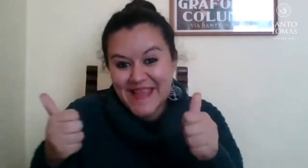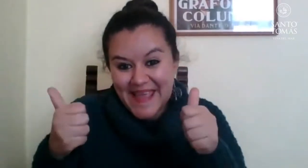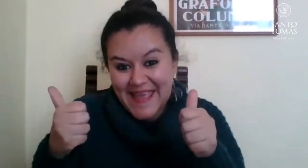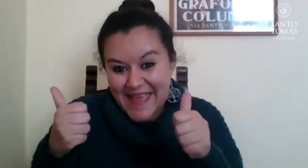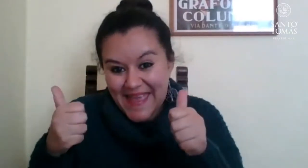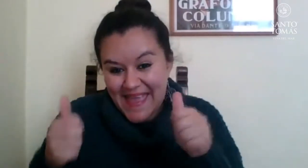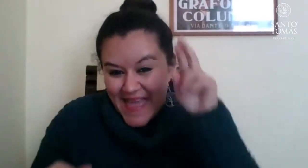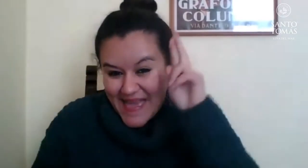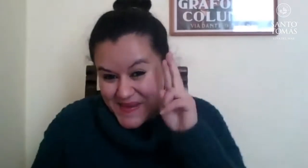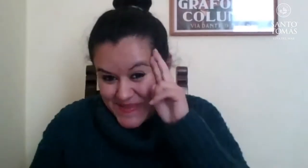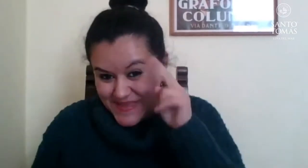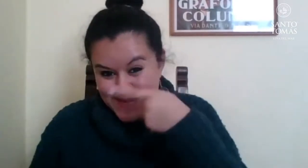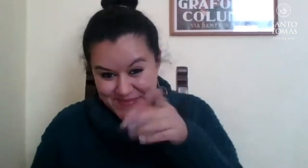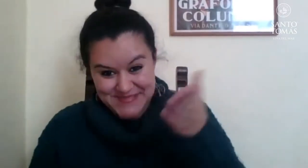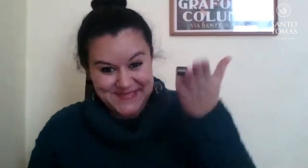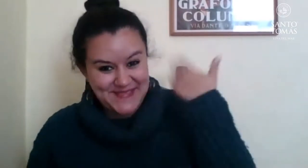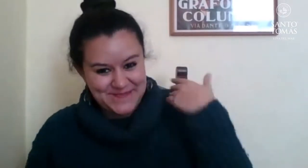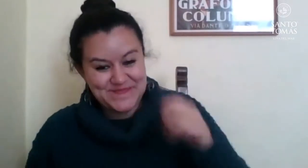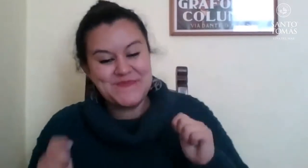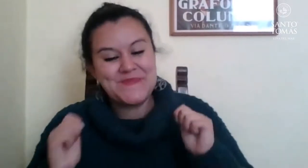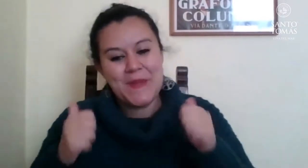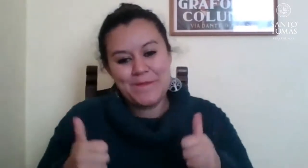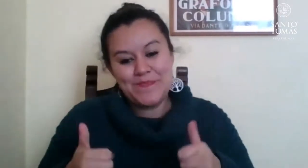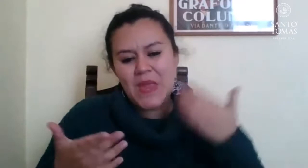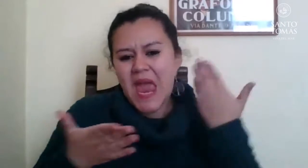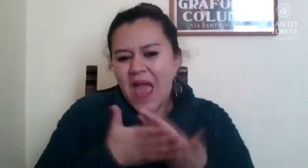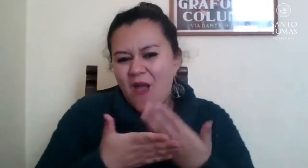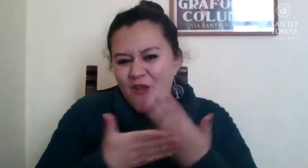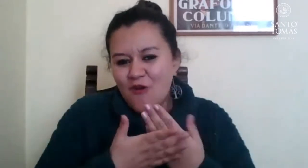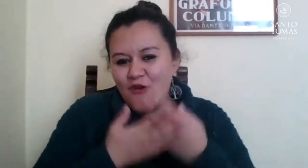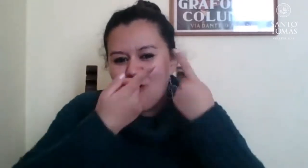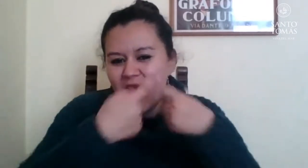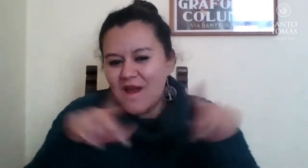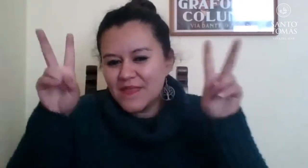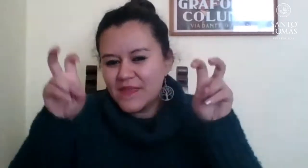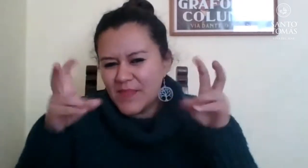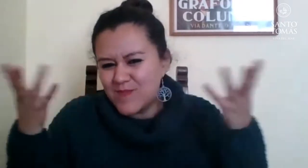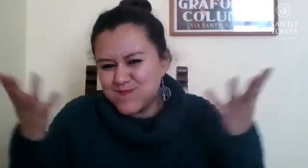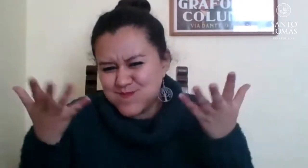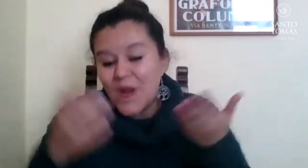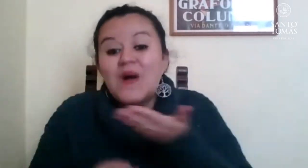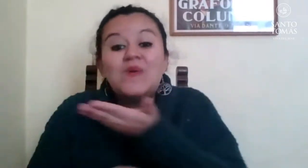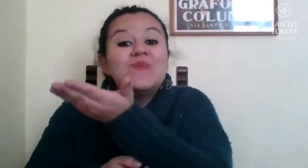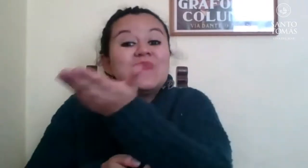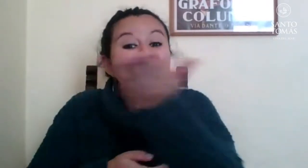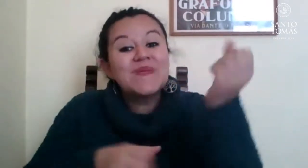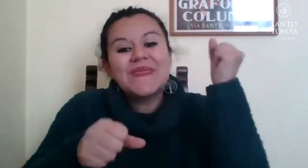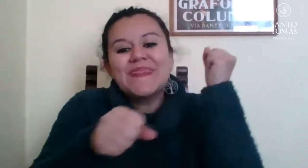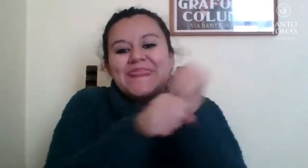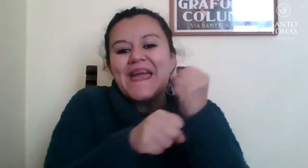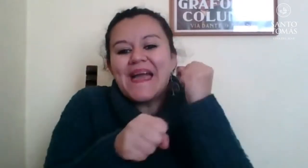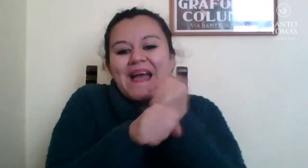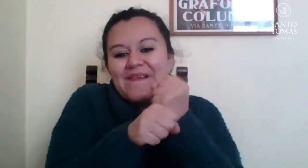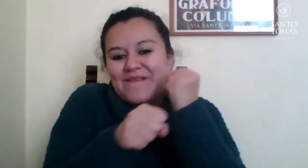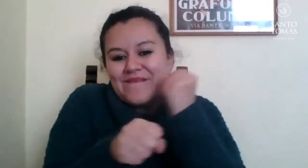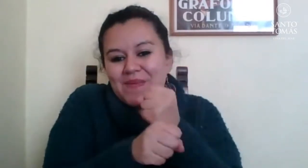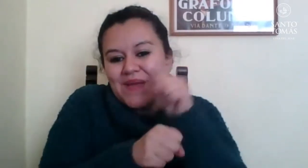esposo. Bien, súper. Entonces hicimos un rápido repaso de las clases que aprendimos en la clase pasada. Entonces ya vamos a